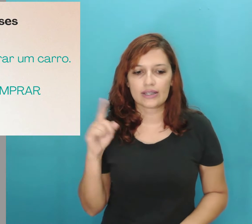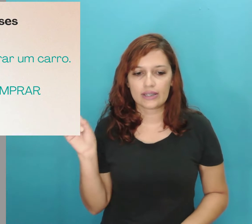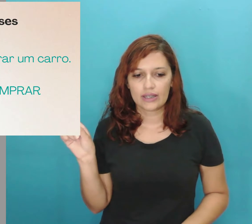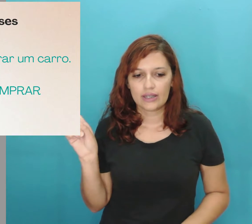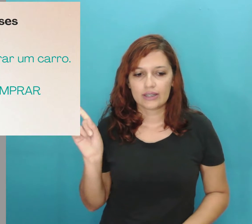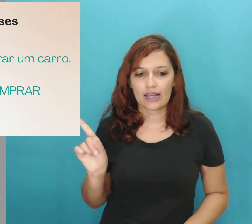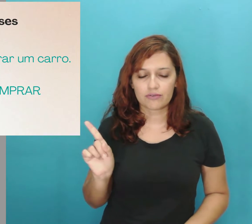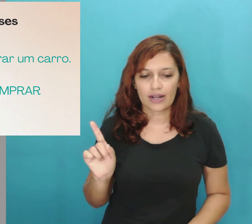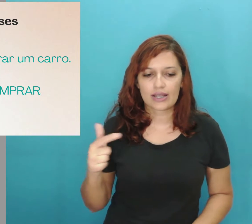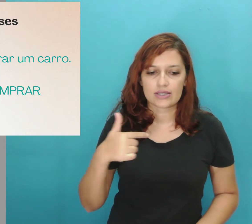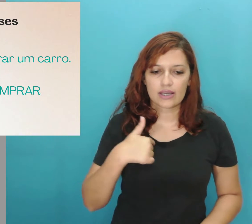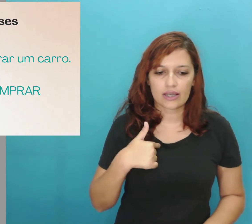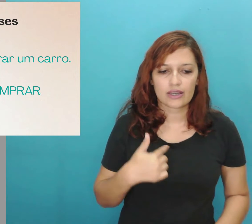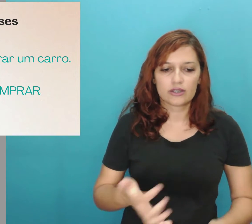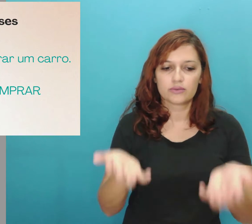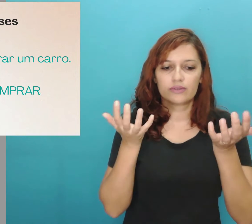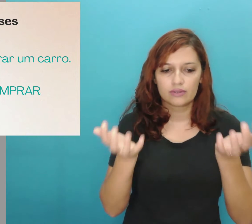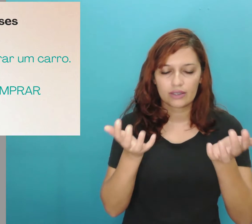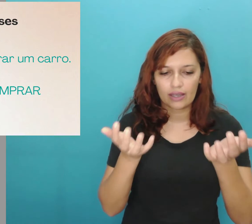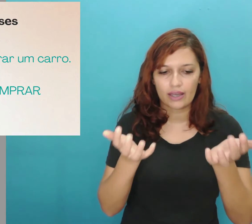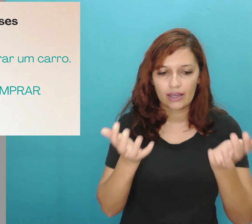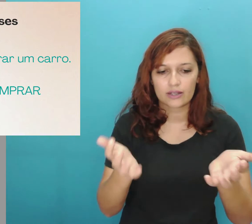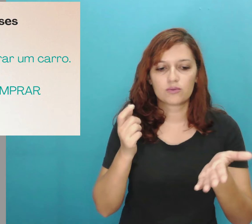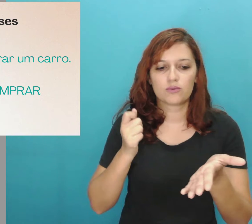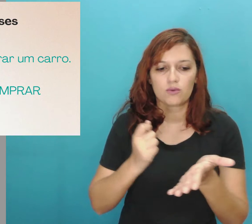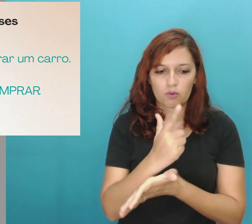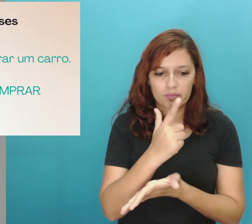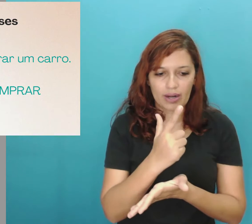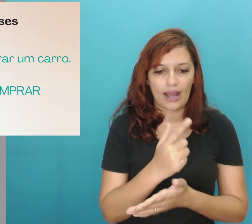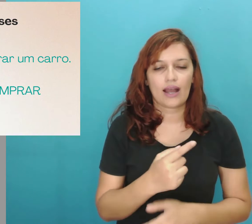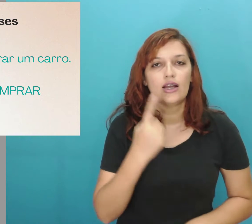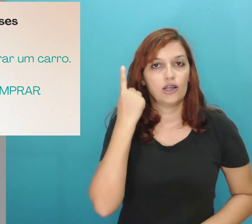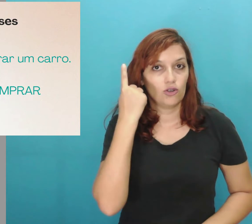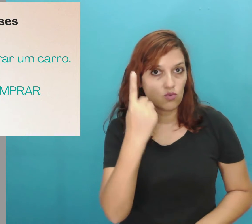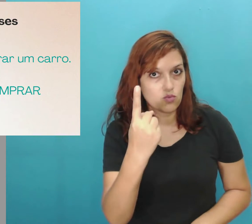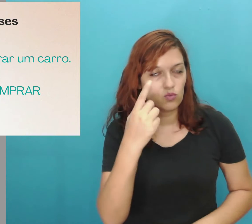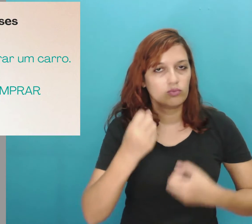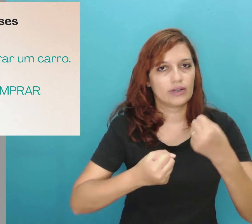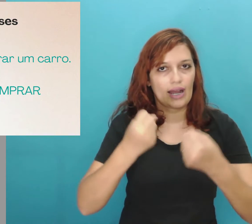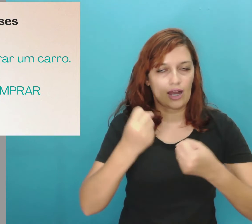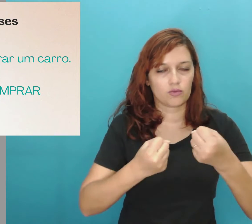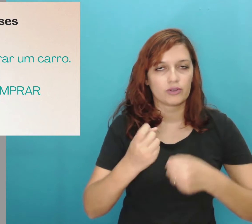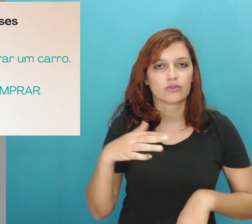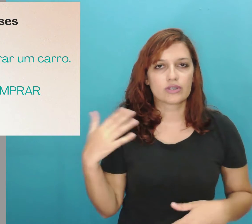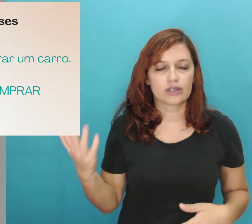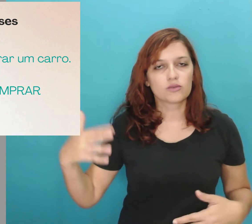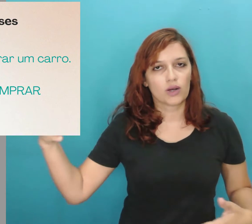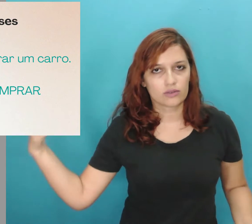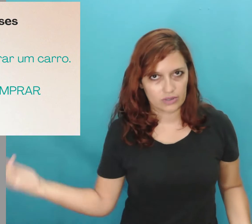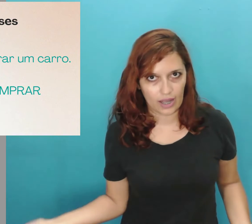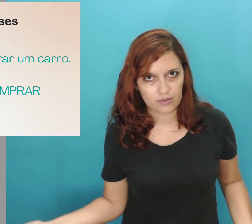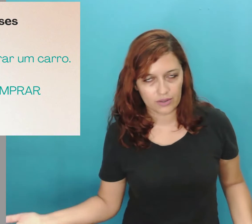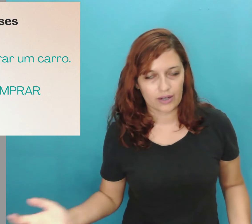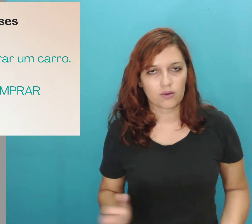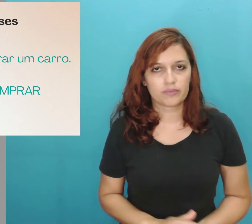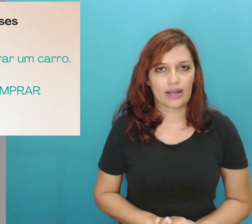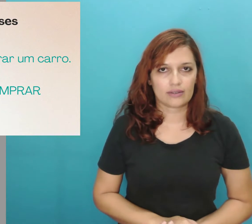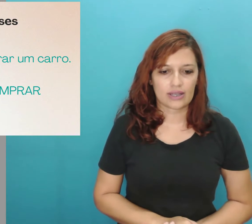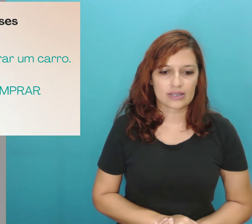ali na frase, eu quero comprar um carro, porque eu estou dizendo quantos carros eu quero comprar, tá